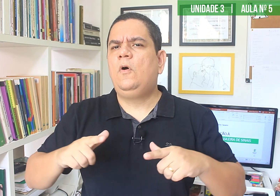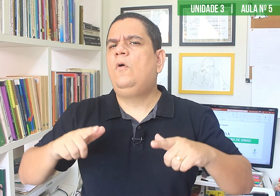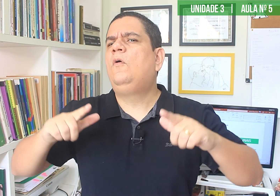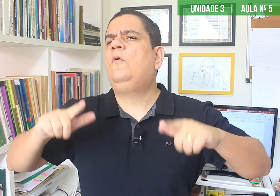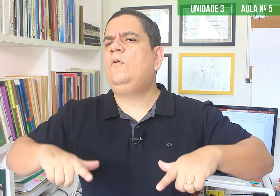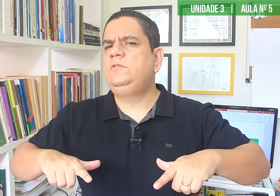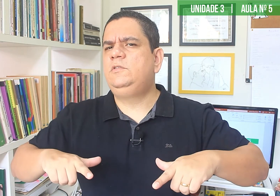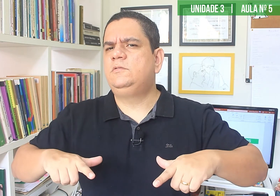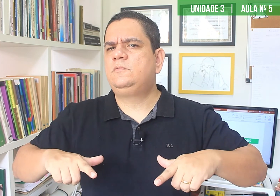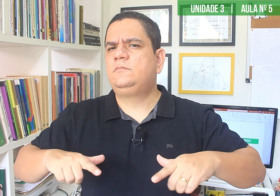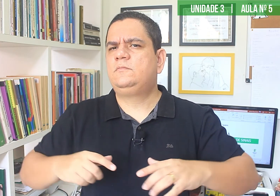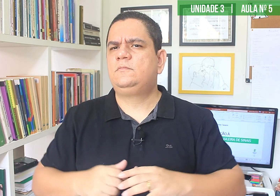Onde.